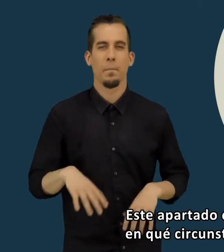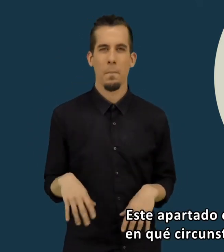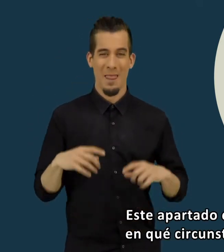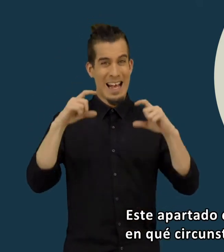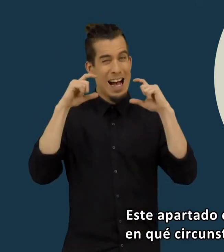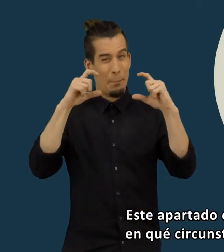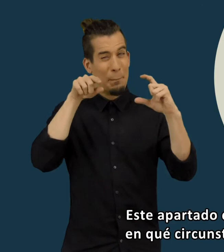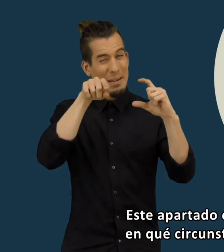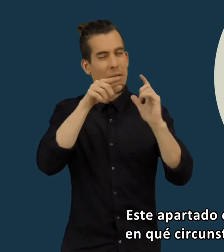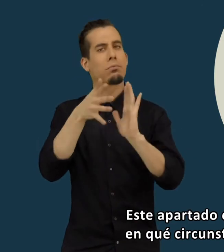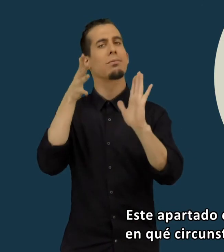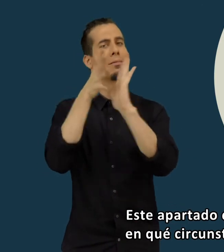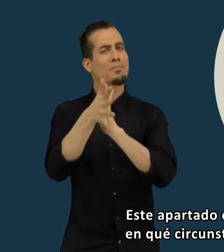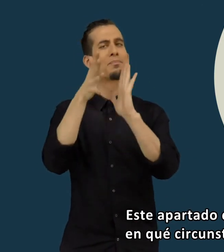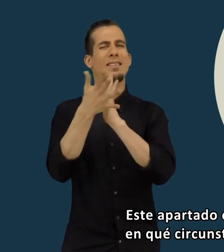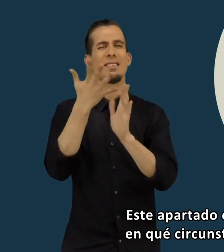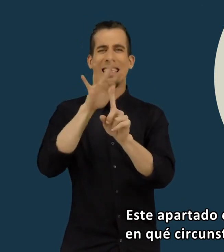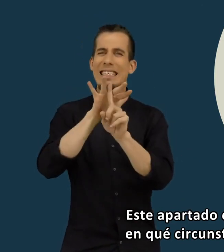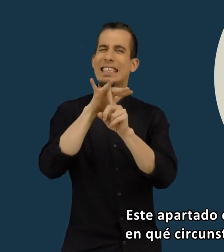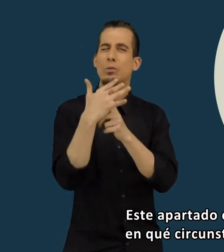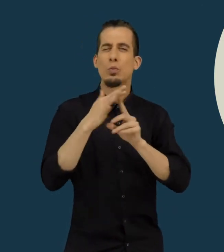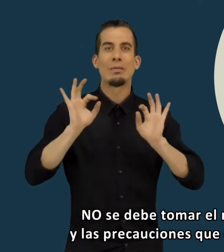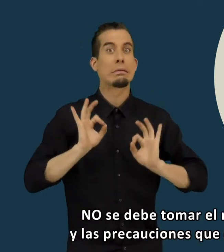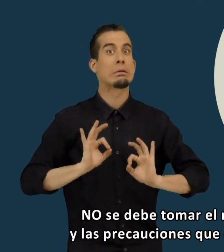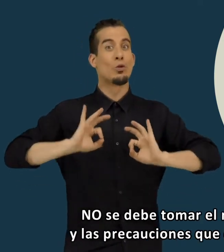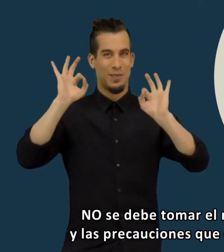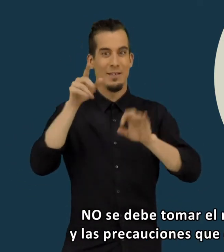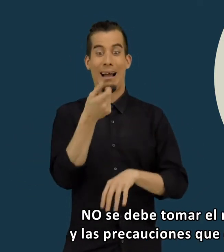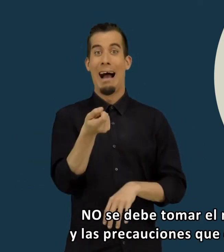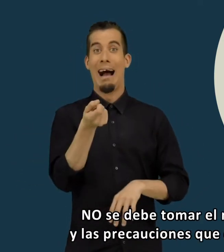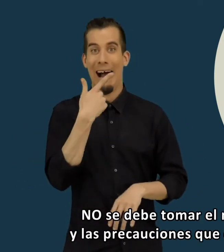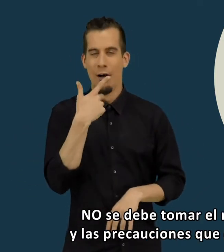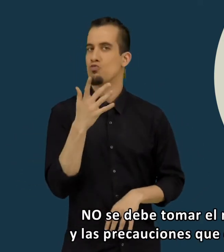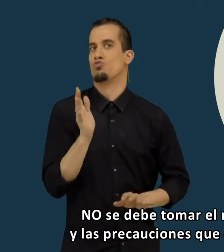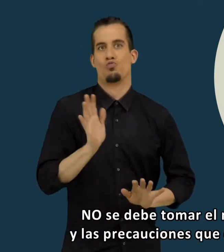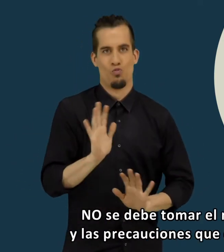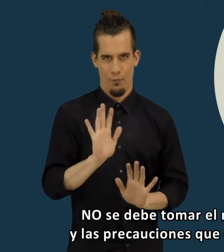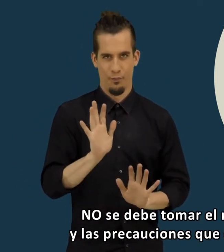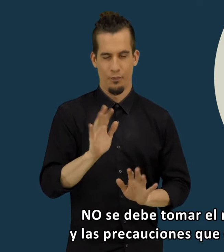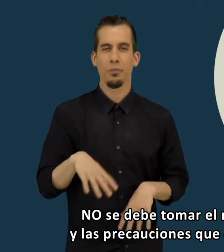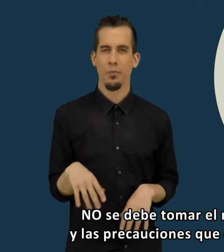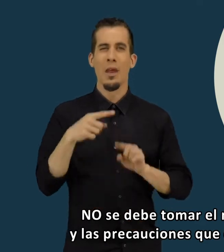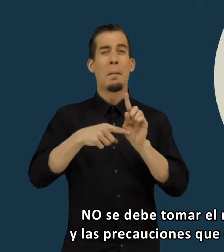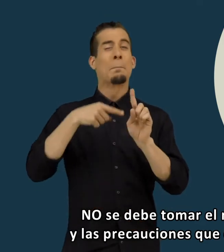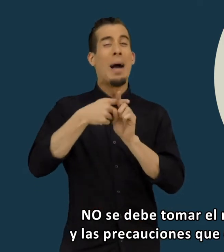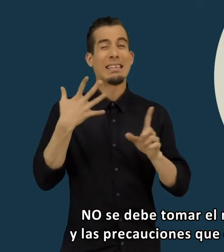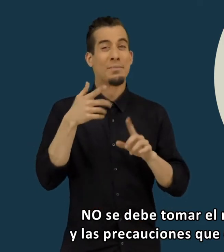Este apartado explica en qué circunstancias no se debe tomar el medicamento y